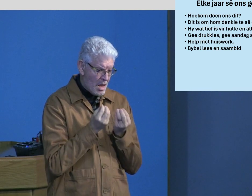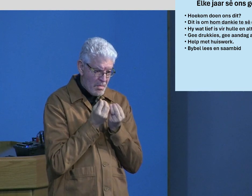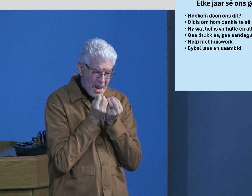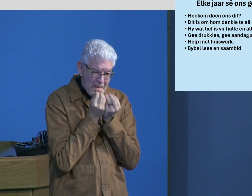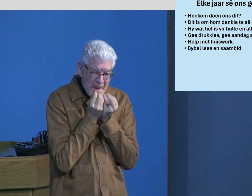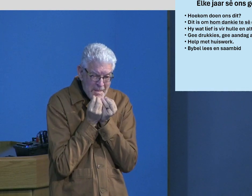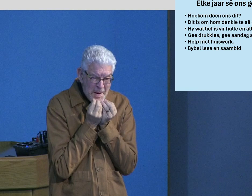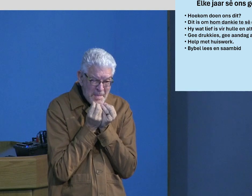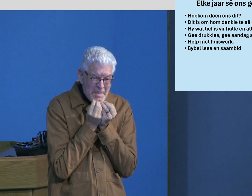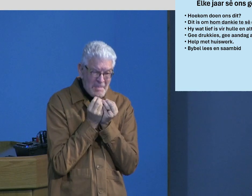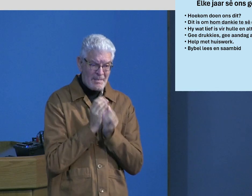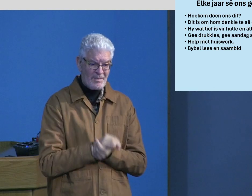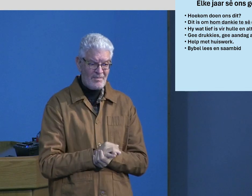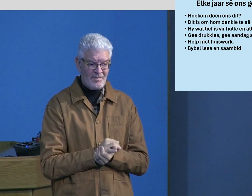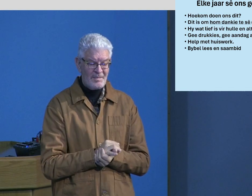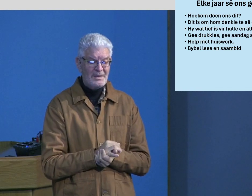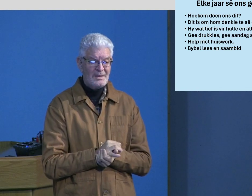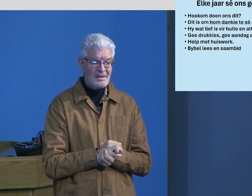dit? Bitter min.